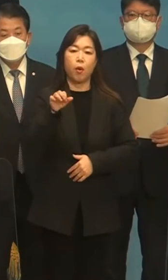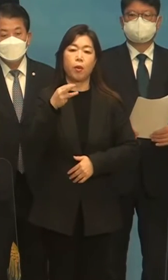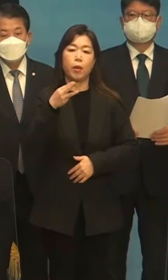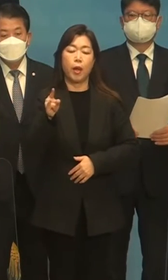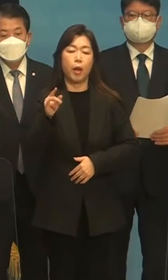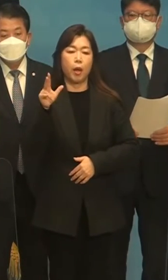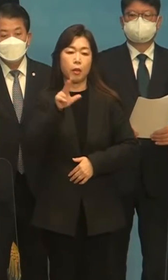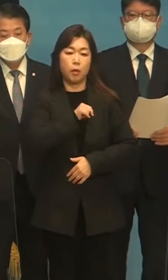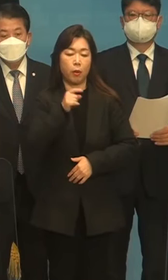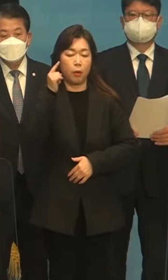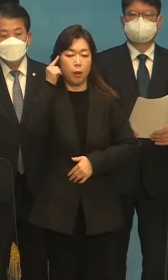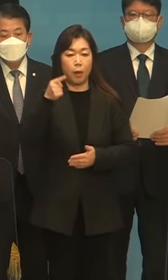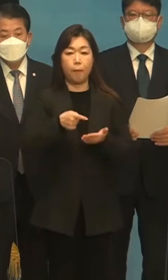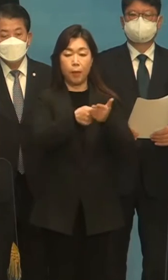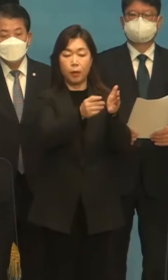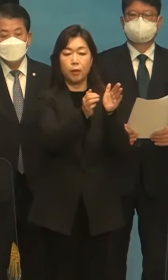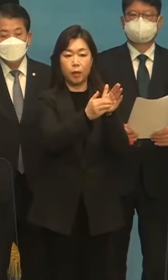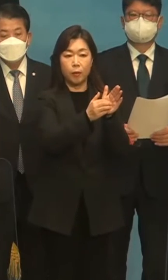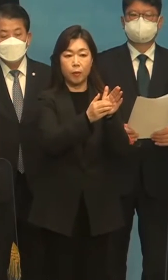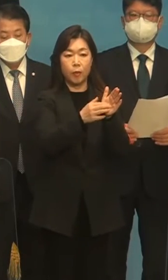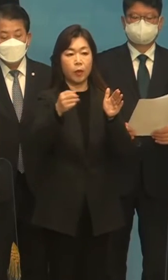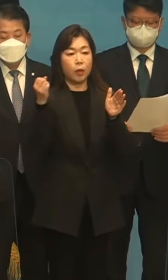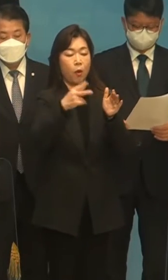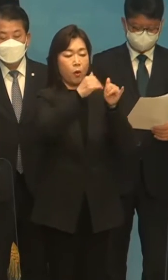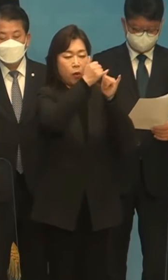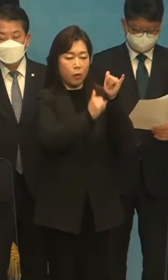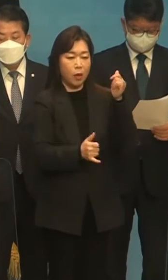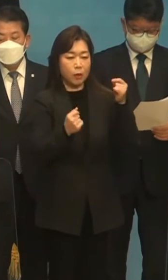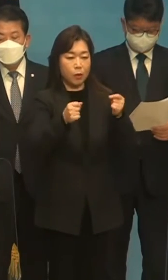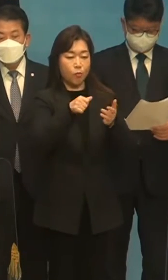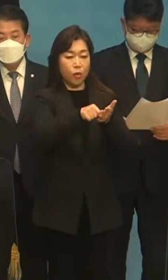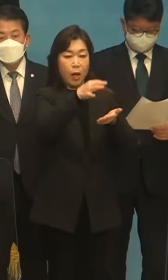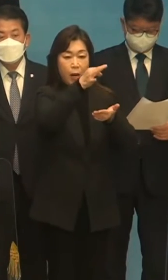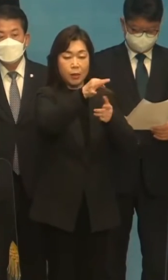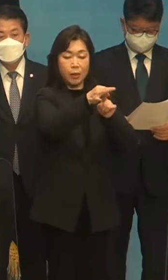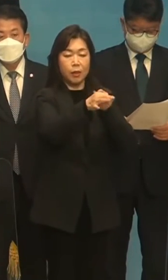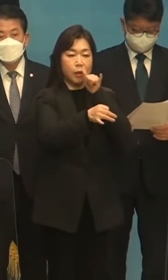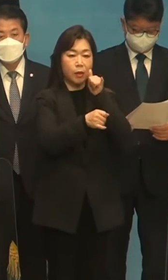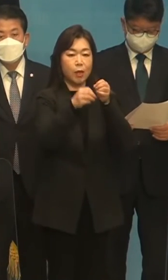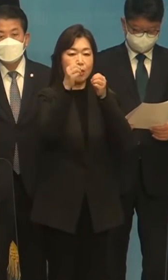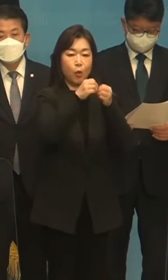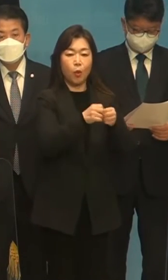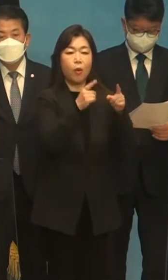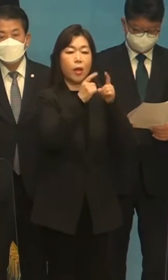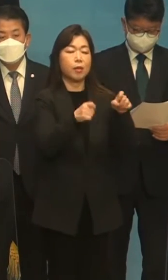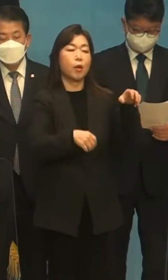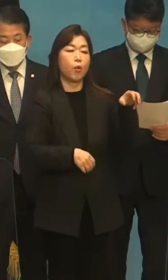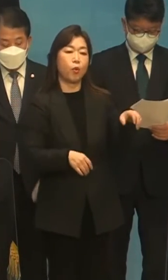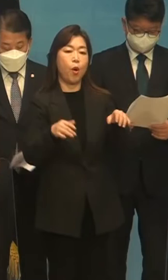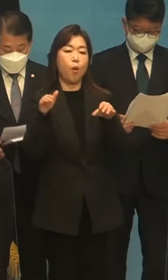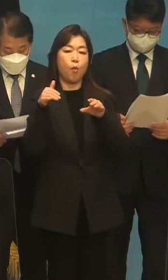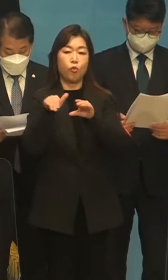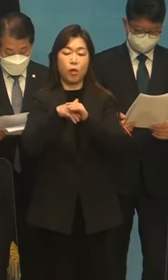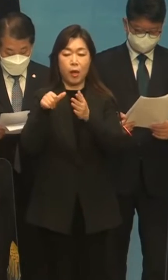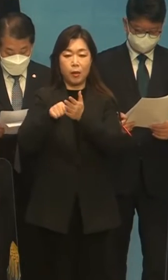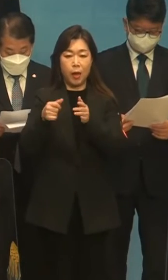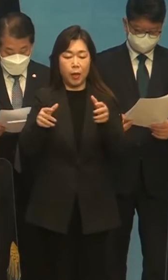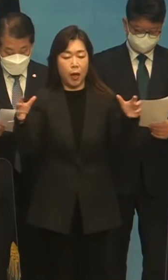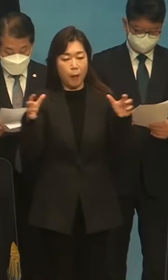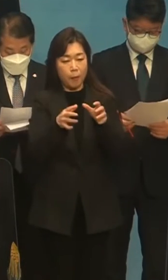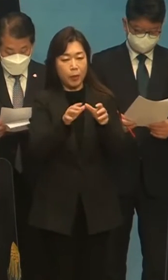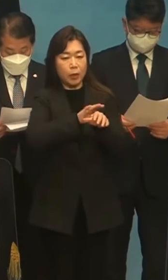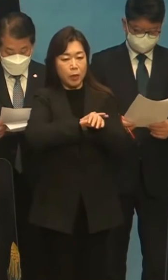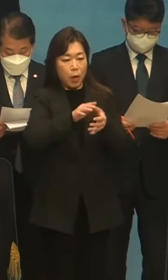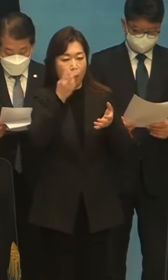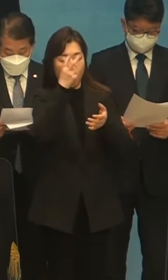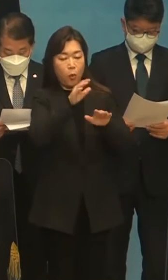발의로 제출되어 있다. 이와 함께 역사적 문화적 가치가 있는 전통 사찰과 문화재가 재난 시